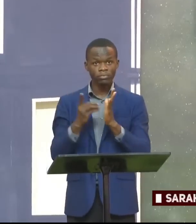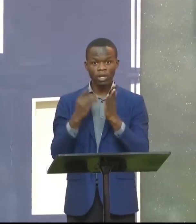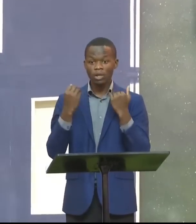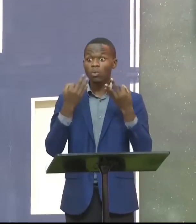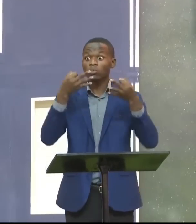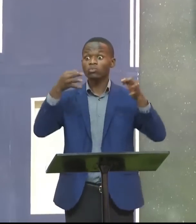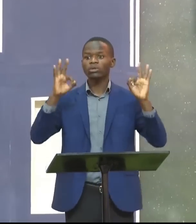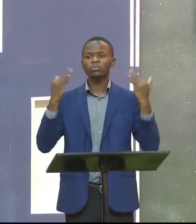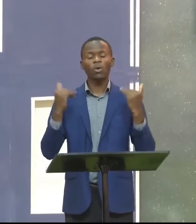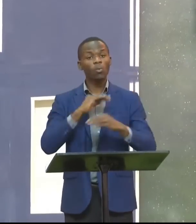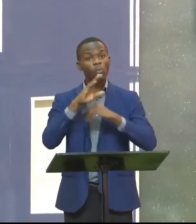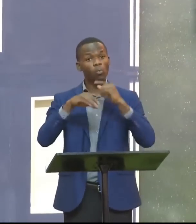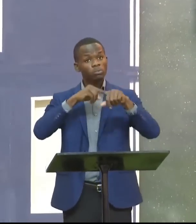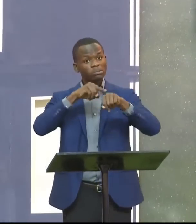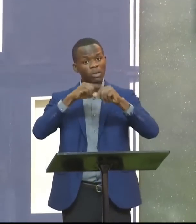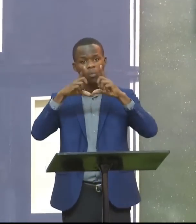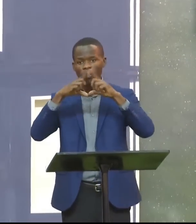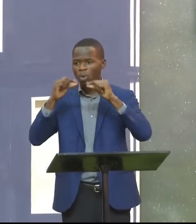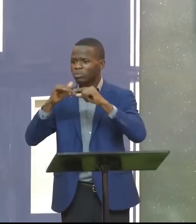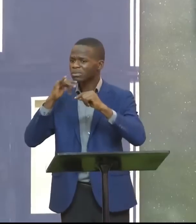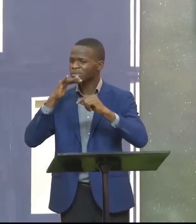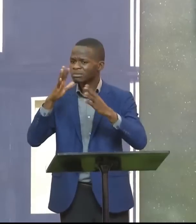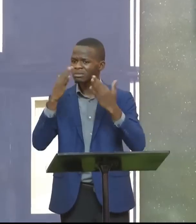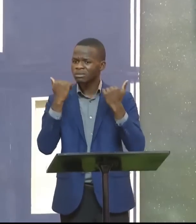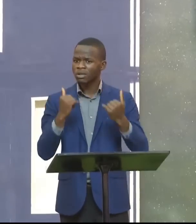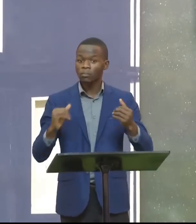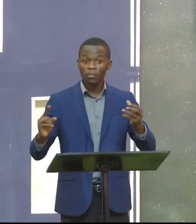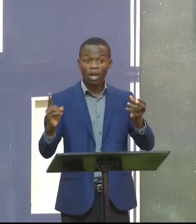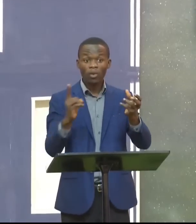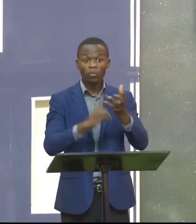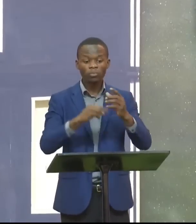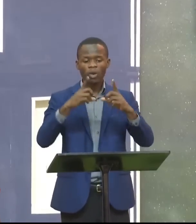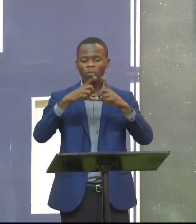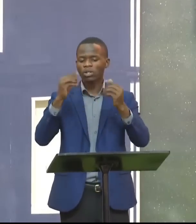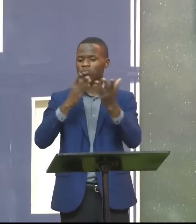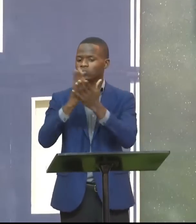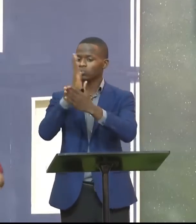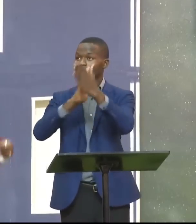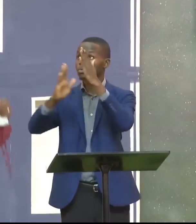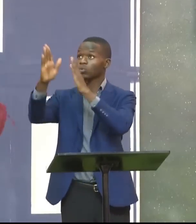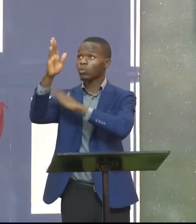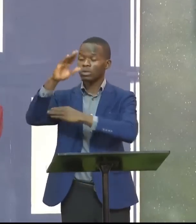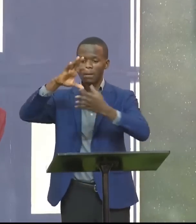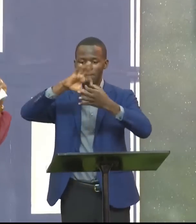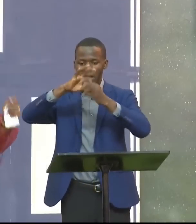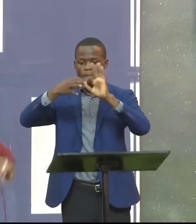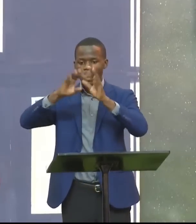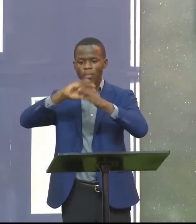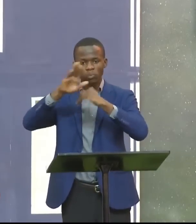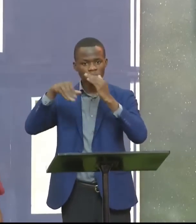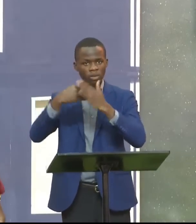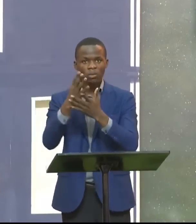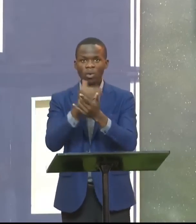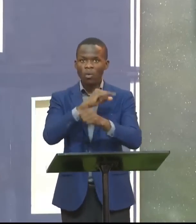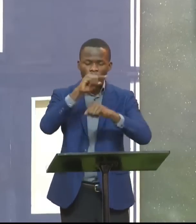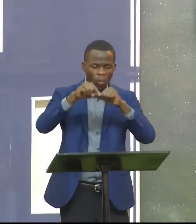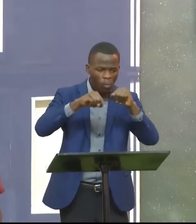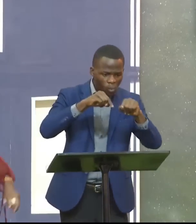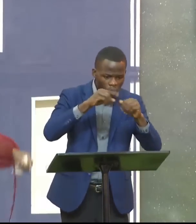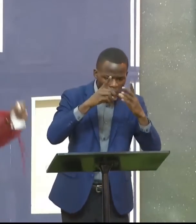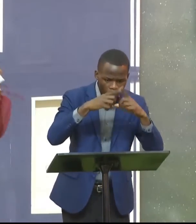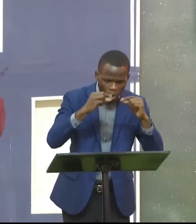Kati ebigambo ebyo bye yayogera mwenajja olugambo oluyimba oluga nti Katonda kutulenjegere kubanga bye bigambo bye yakozesanga